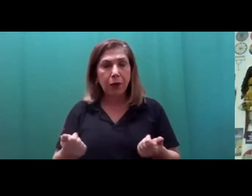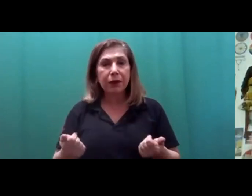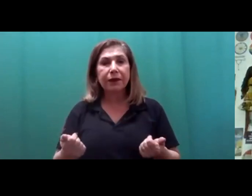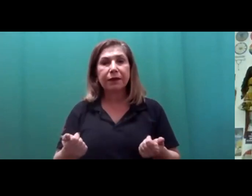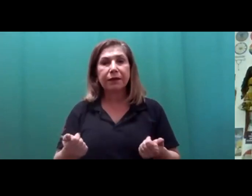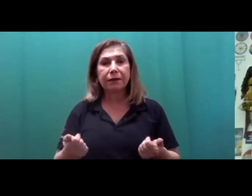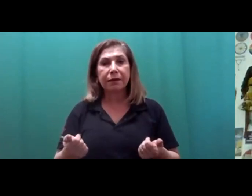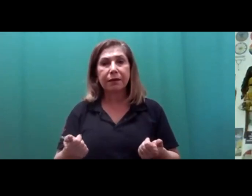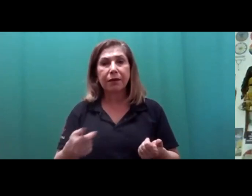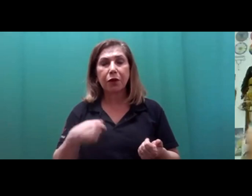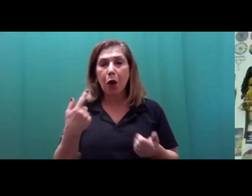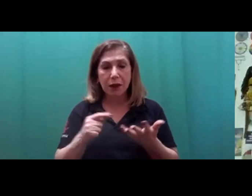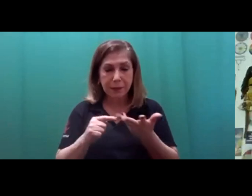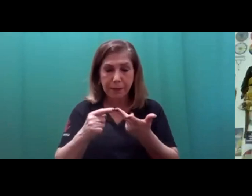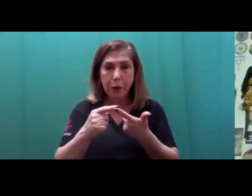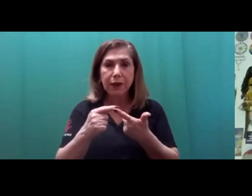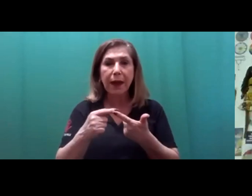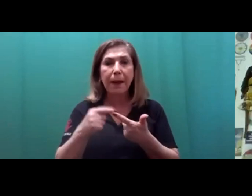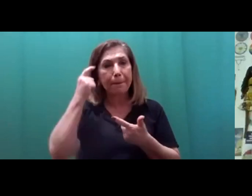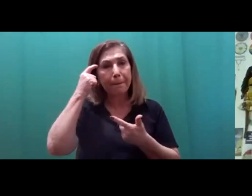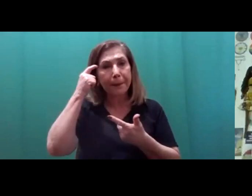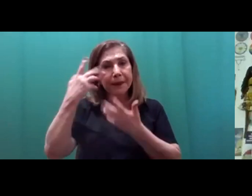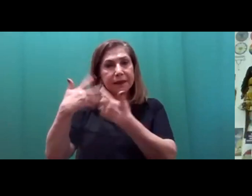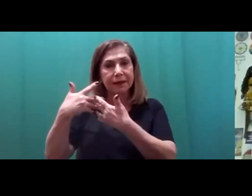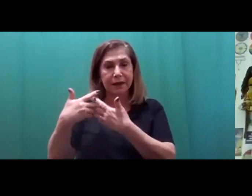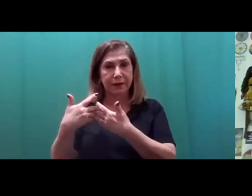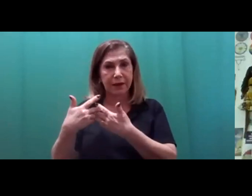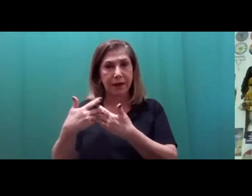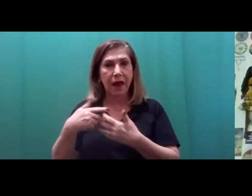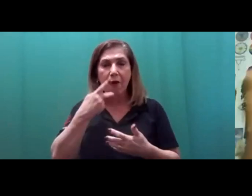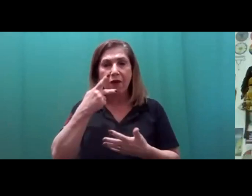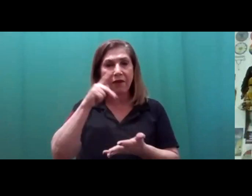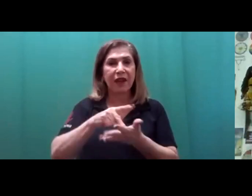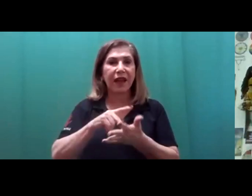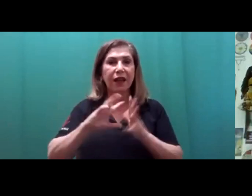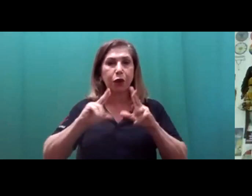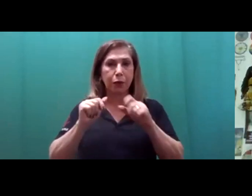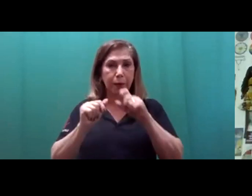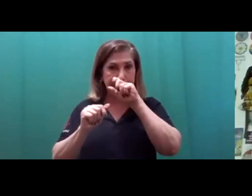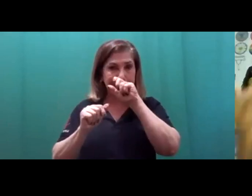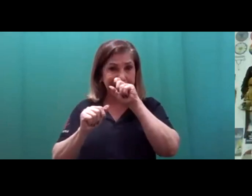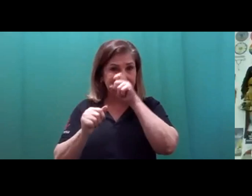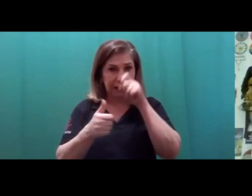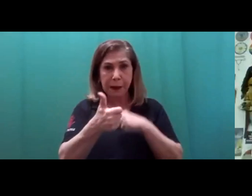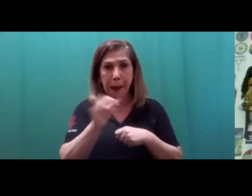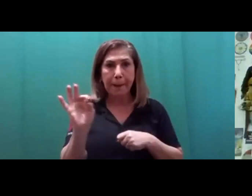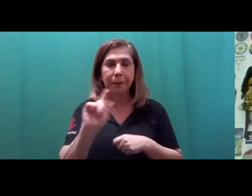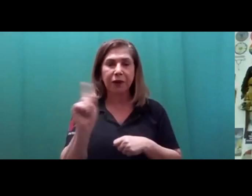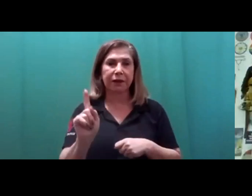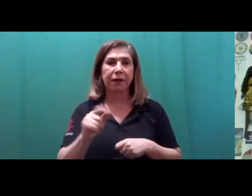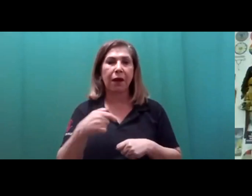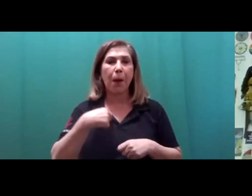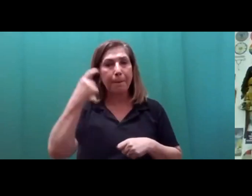foi um apontamento de coisas para a gente pensar, eu não tenho a verdade, nós da ABA não temos a verdade, mas nós estamos pensando e queremos